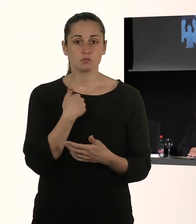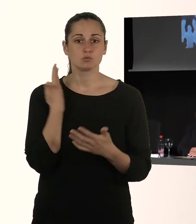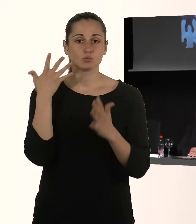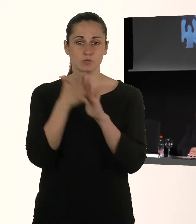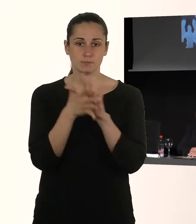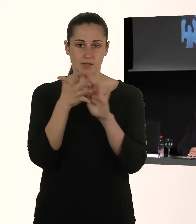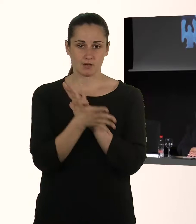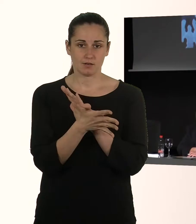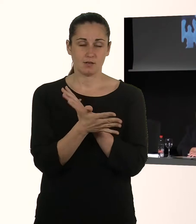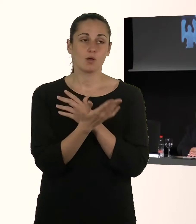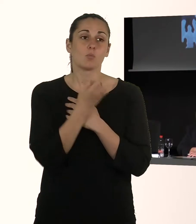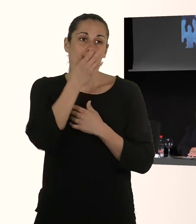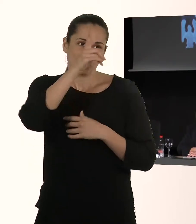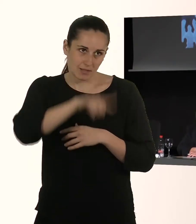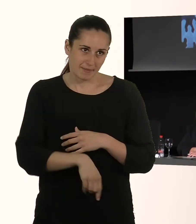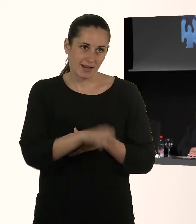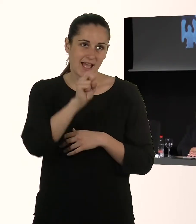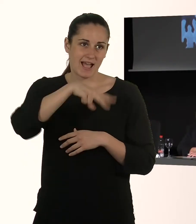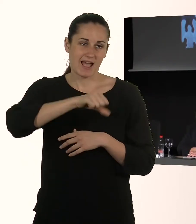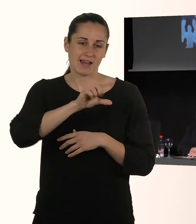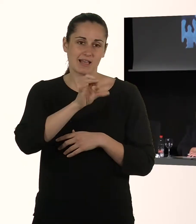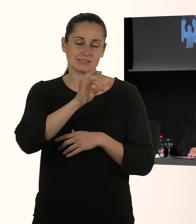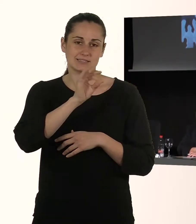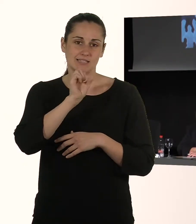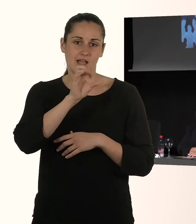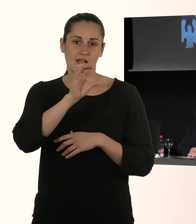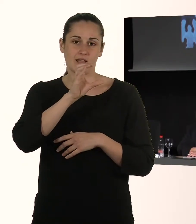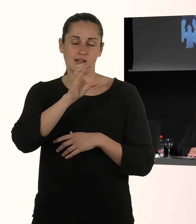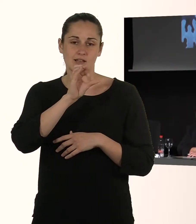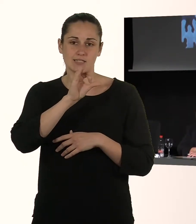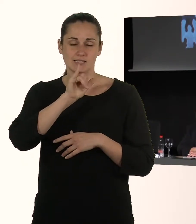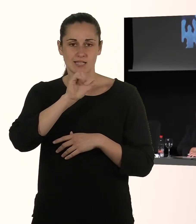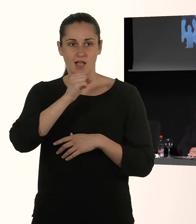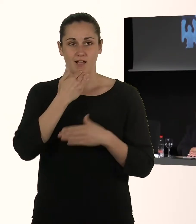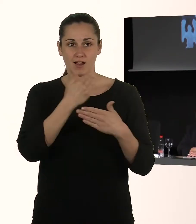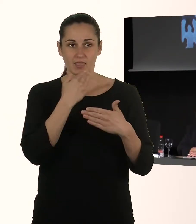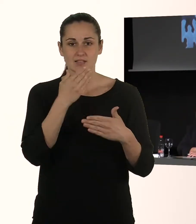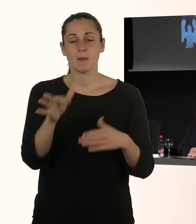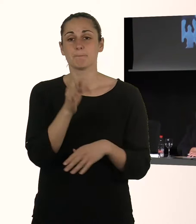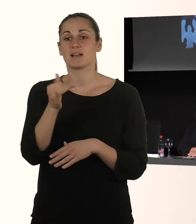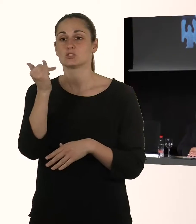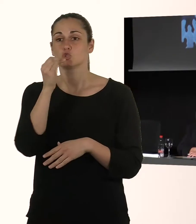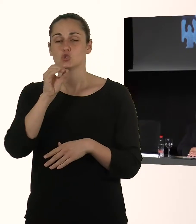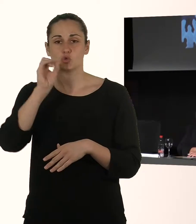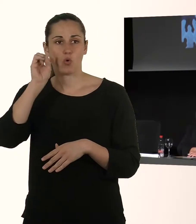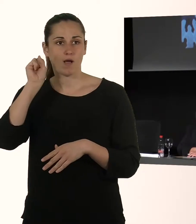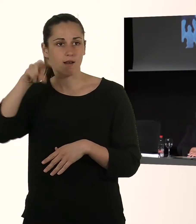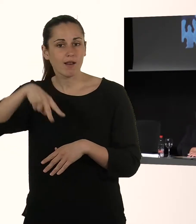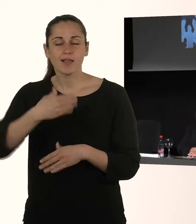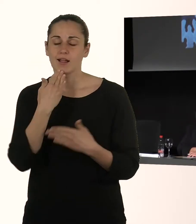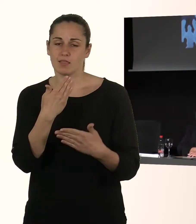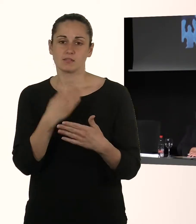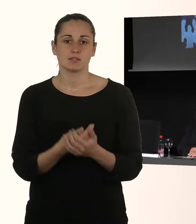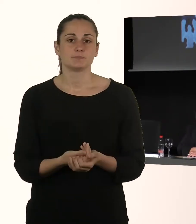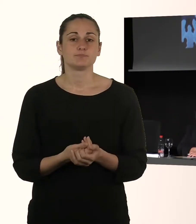Bueno, gracias a Anastasia, gracias a Joan San Félix, por supuesto, que sin ellos no hubiera sido posible todo esto. Os voy a contar